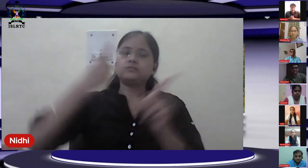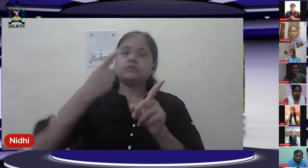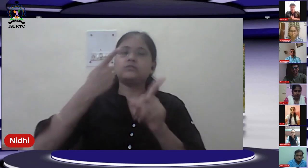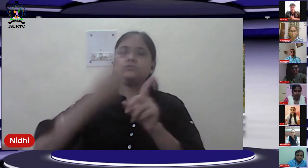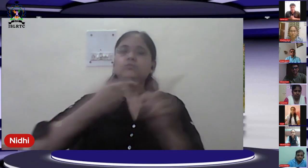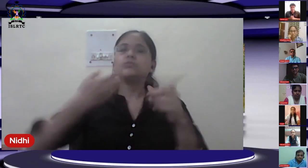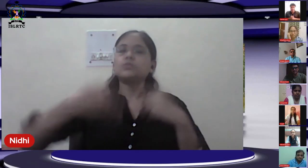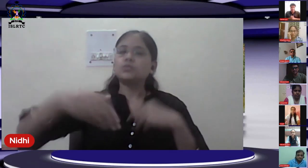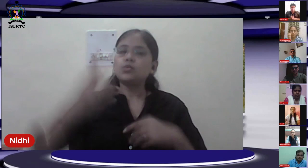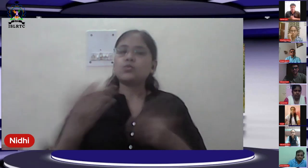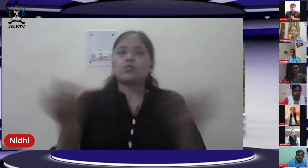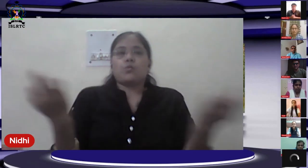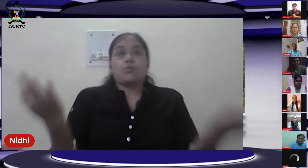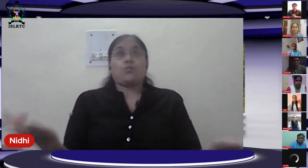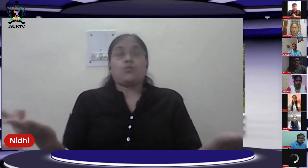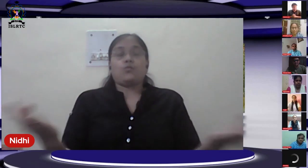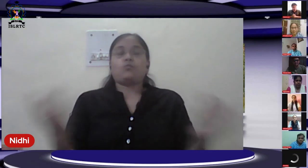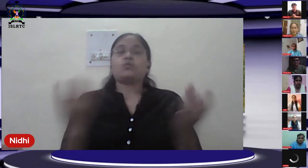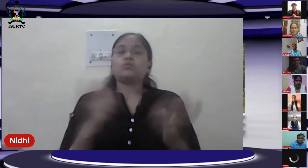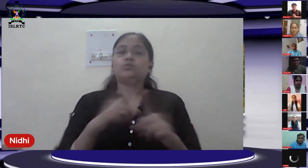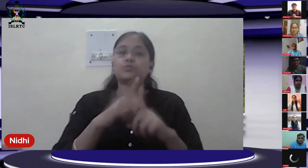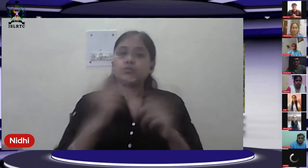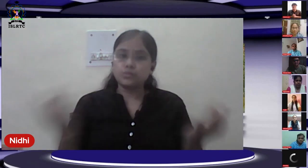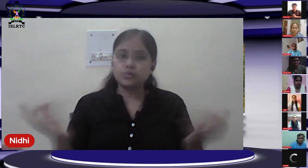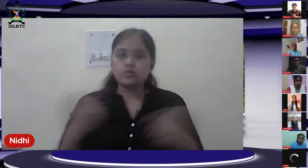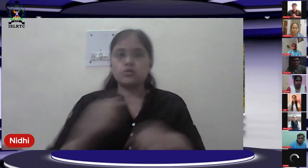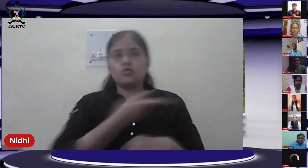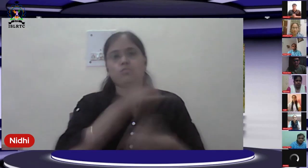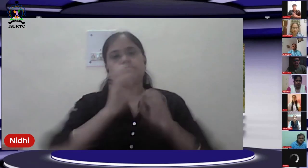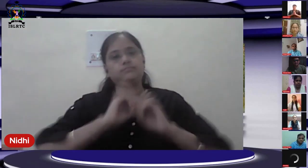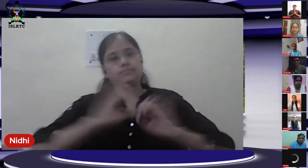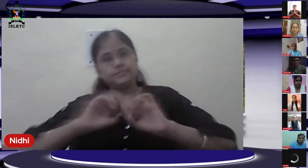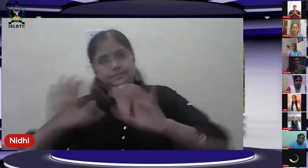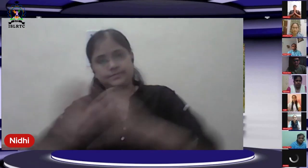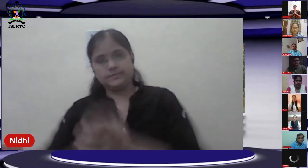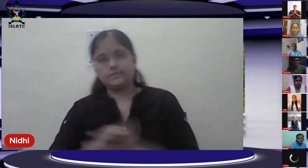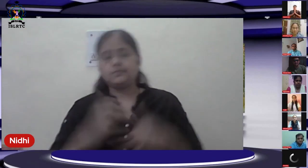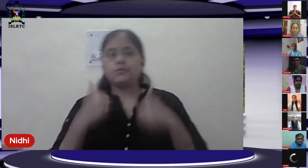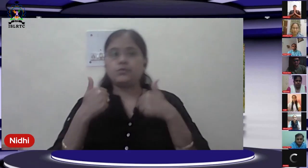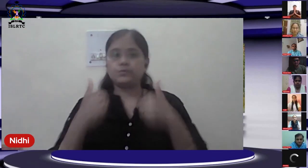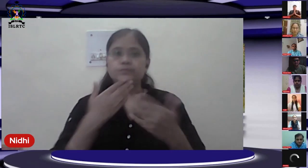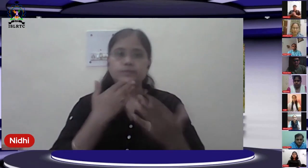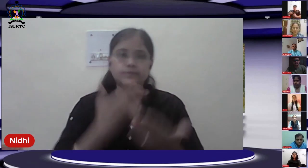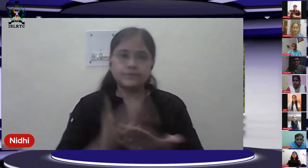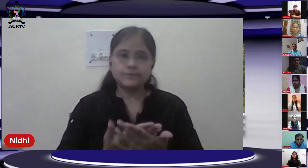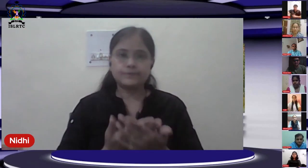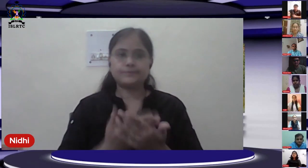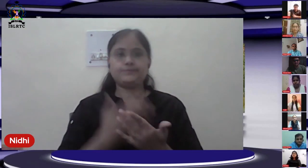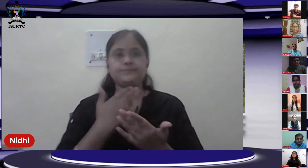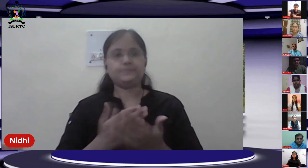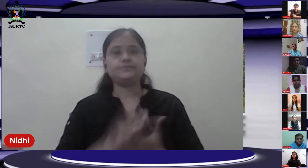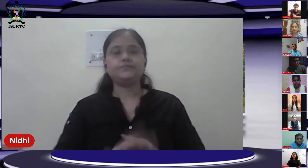और अच्छे से करें और सब में प्रचार प्रसार करें, ठीक है। धन्यवाद, बहुत बहुत धन्यवाद, थैंक यू।